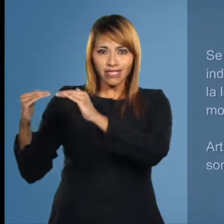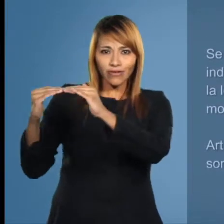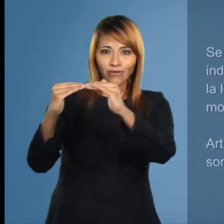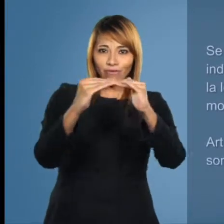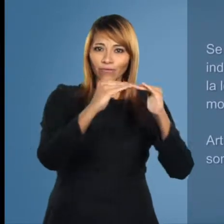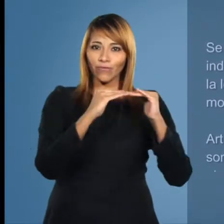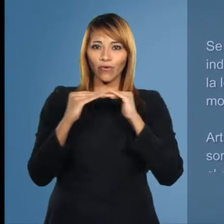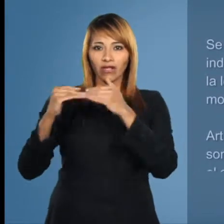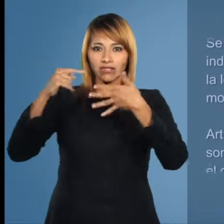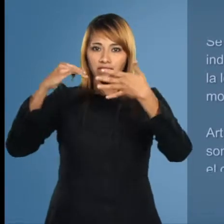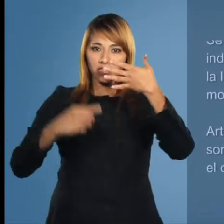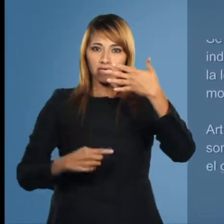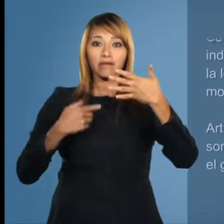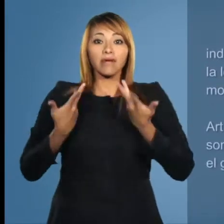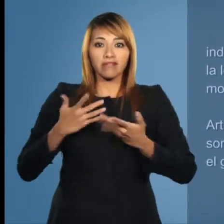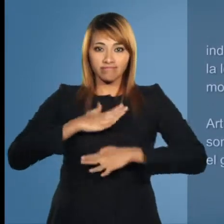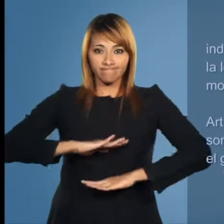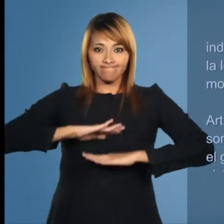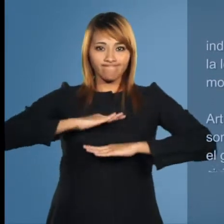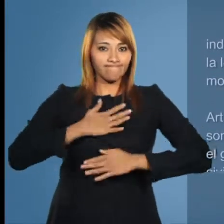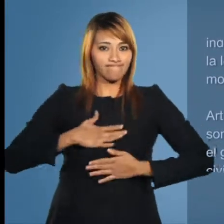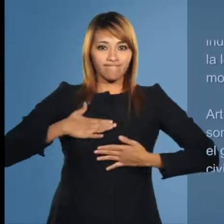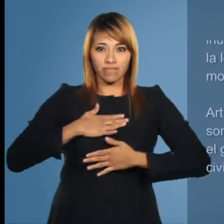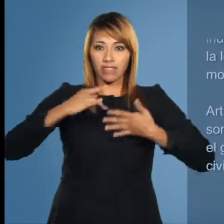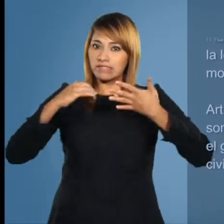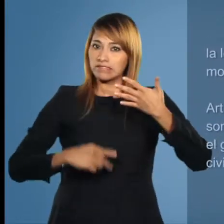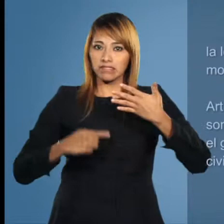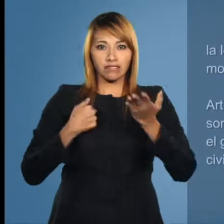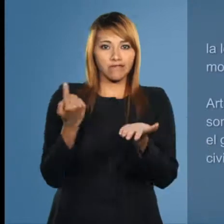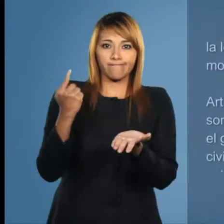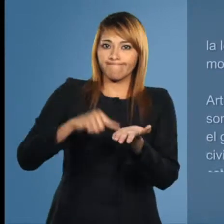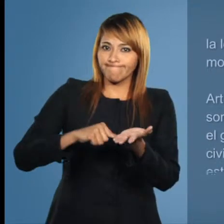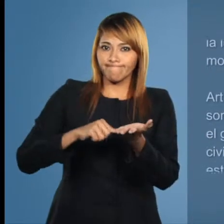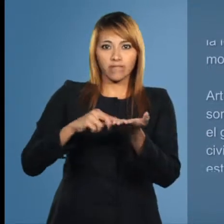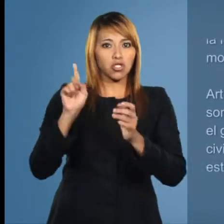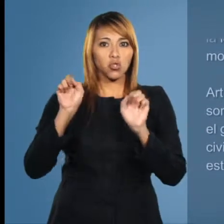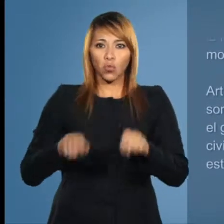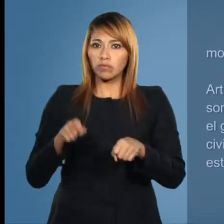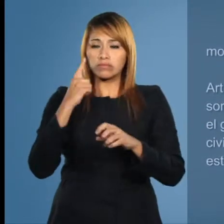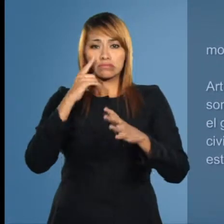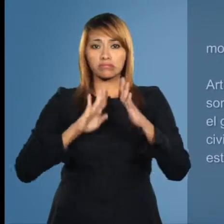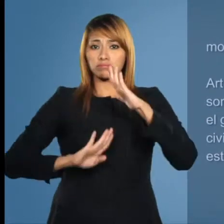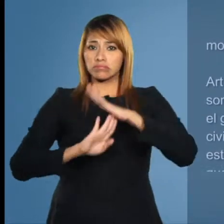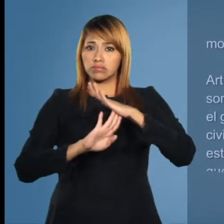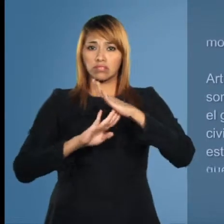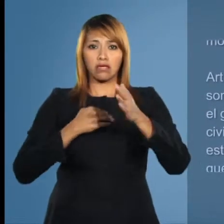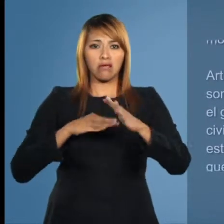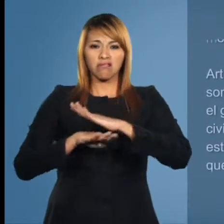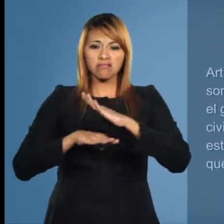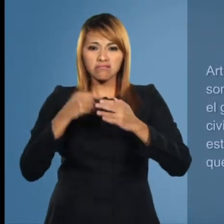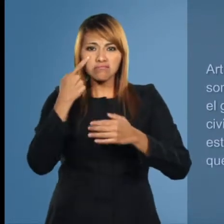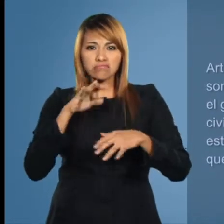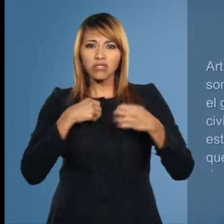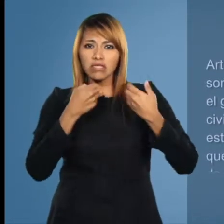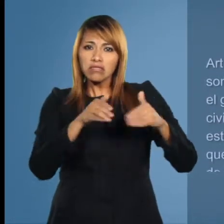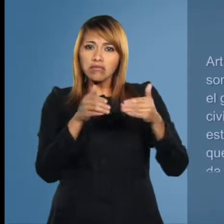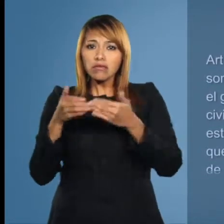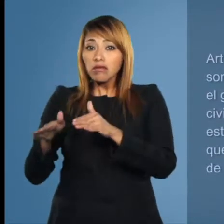ley. Para el goce de los derechos civiles no podrán establecerse restricciones que se basen en diferencias de nacionalidad,